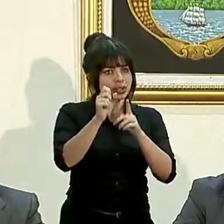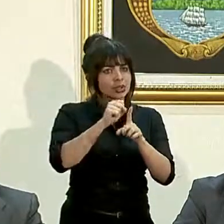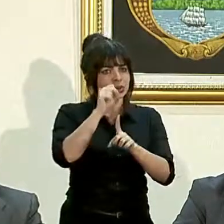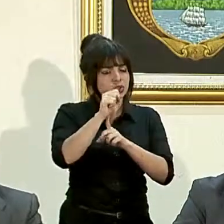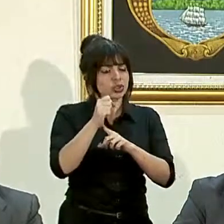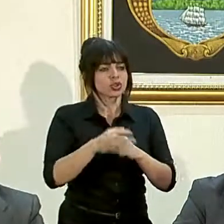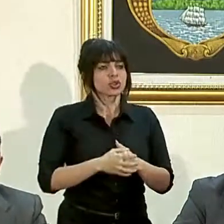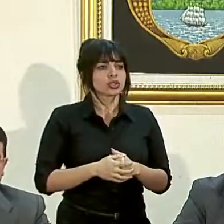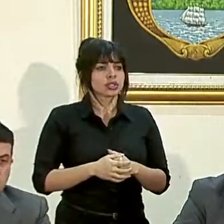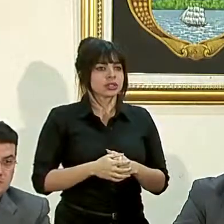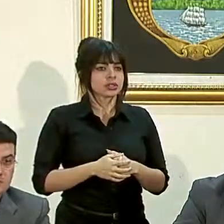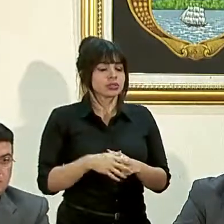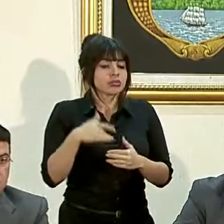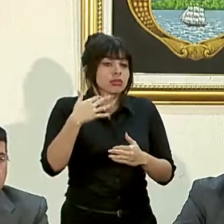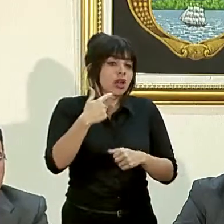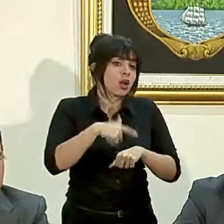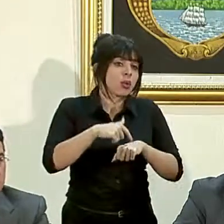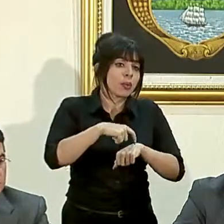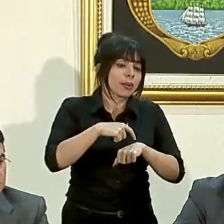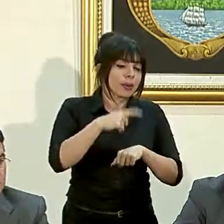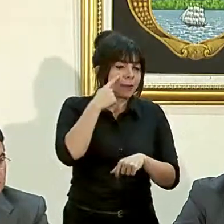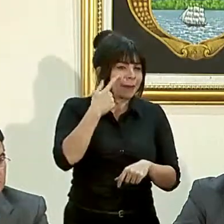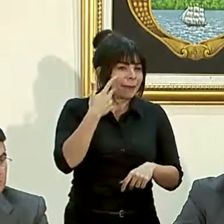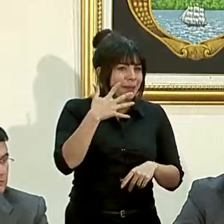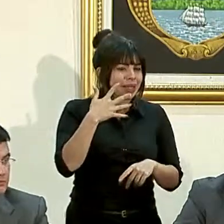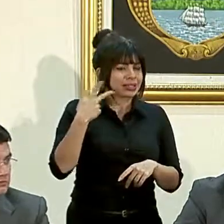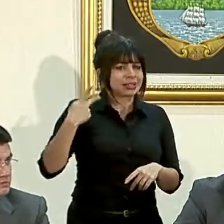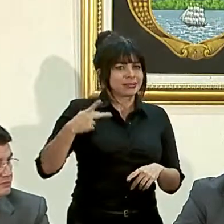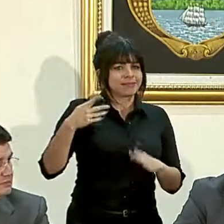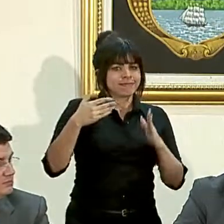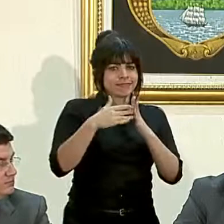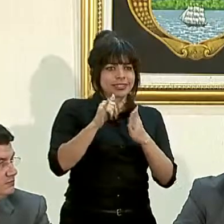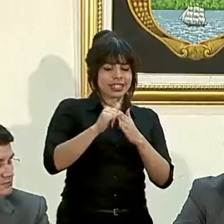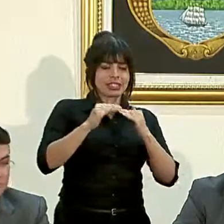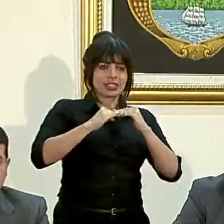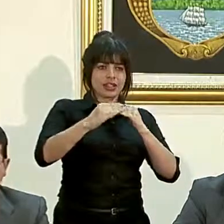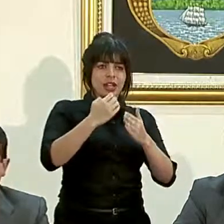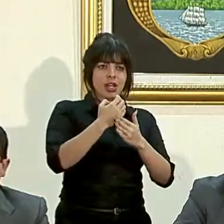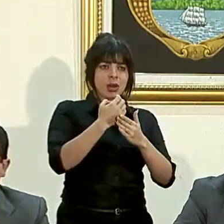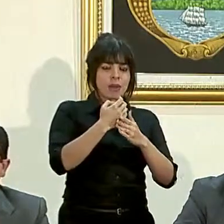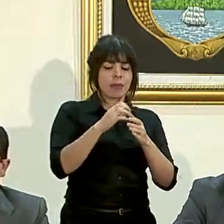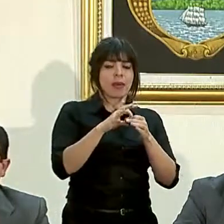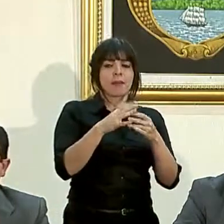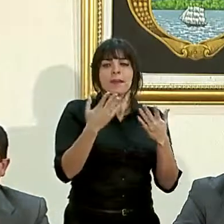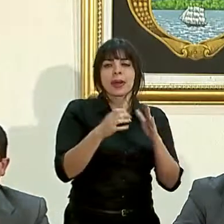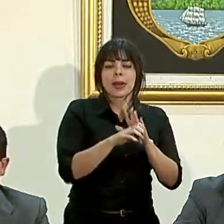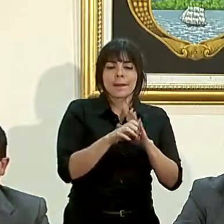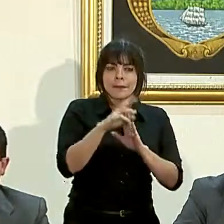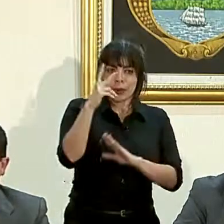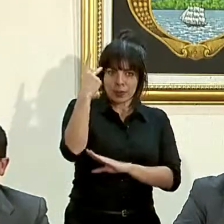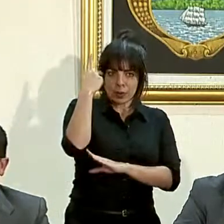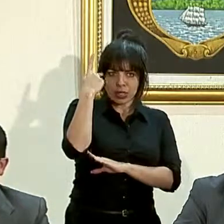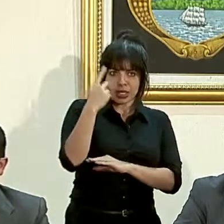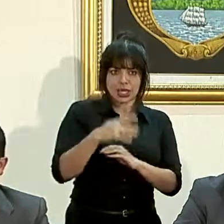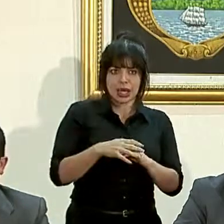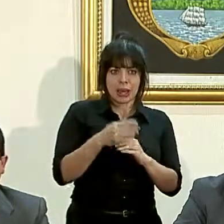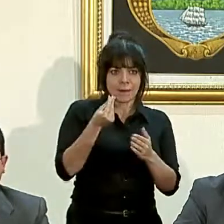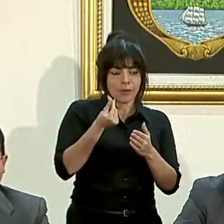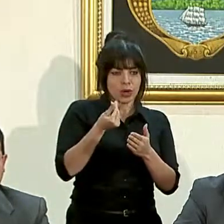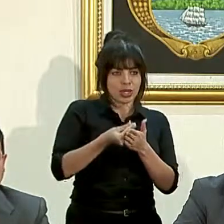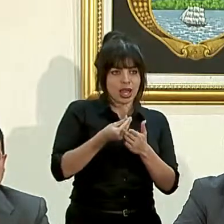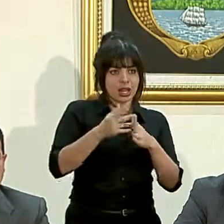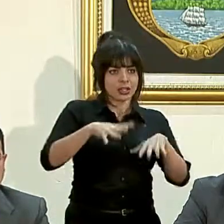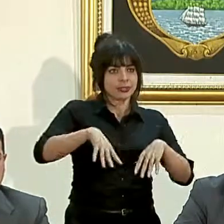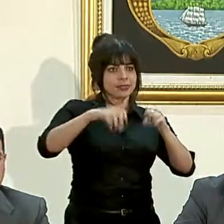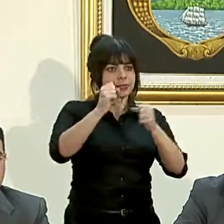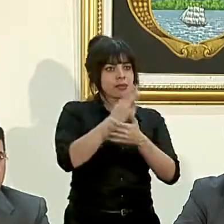situaciones que en algún momento parecían amenazar esa estabilidad. Me refiero, por ejemplo, a la política monetaria que fue